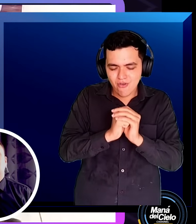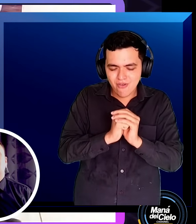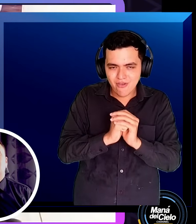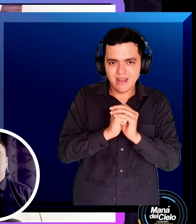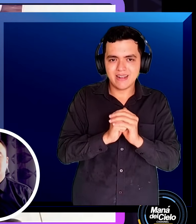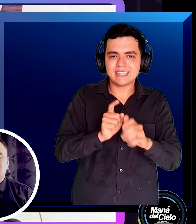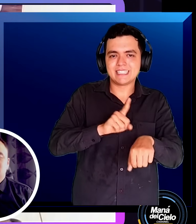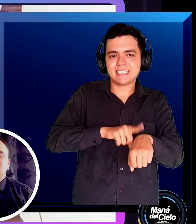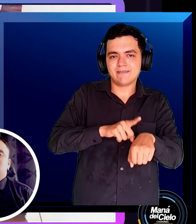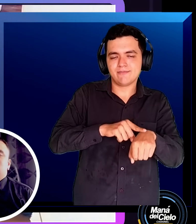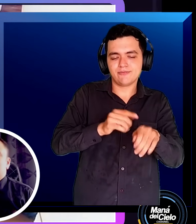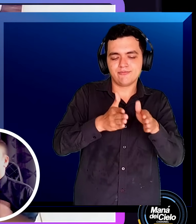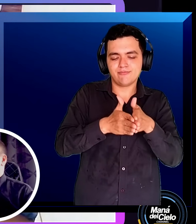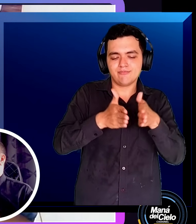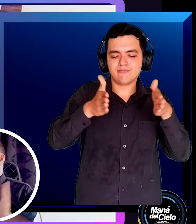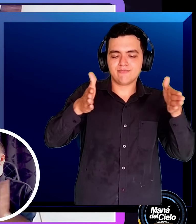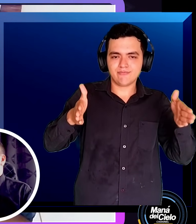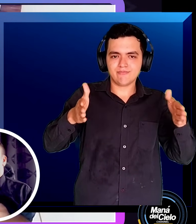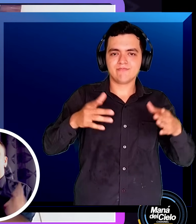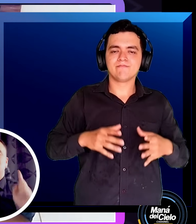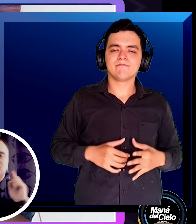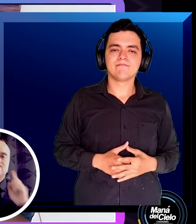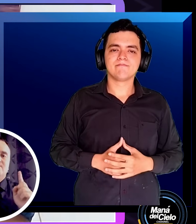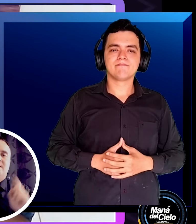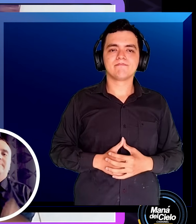de luto.